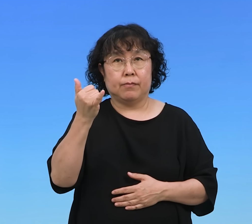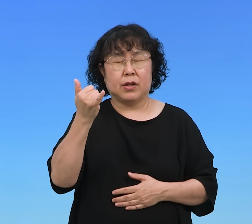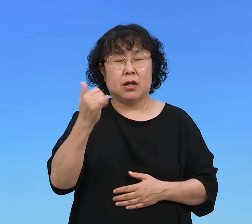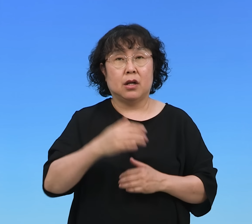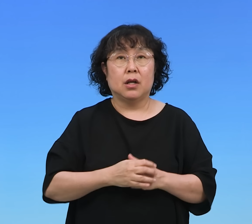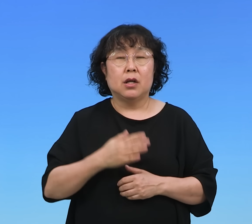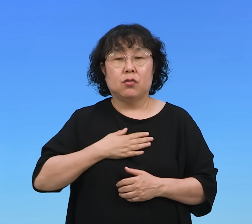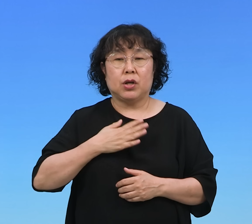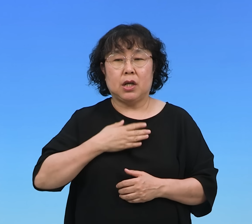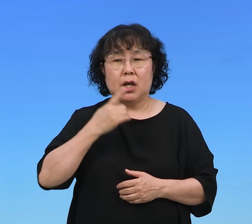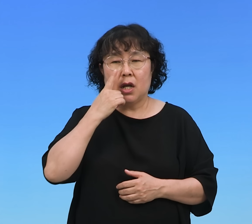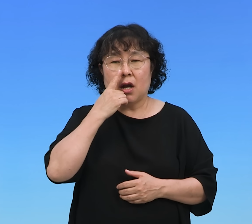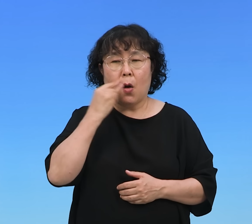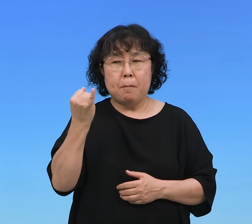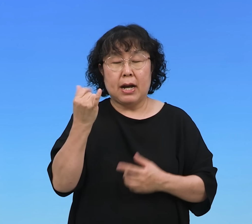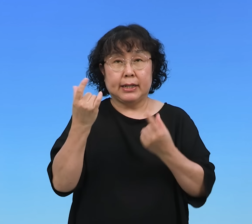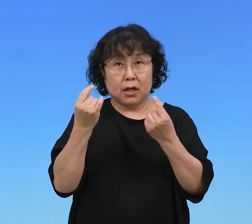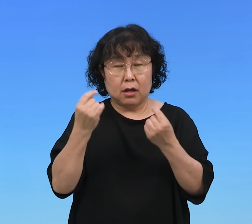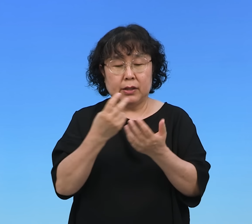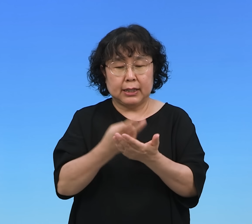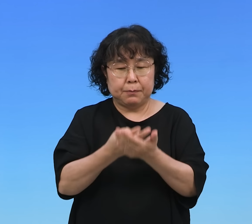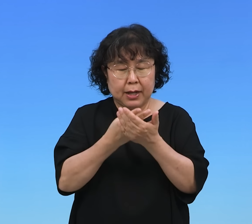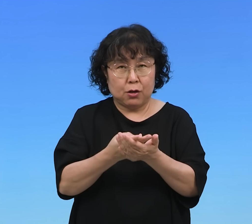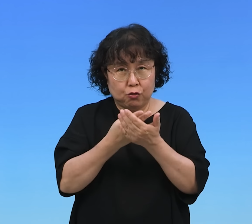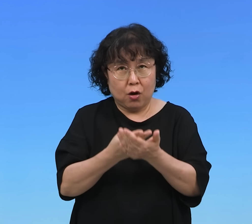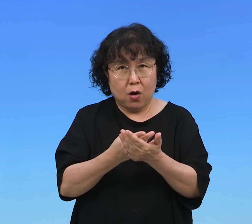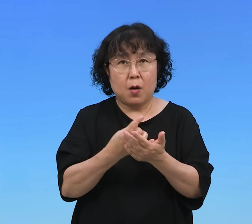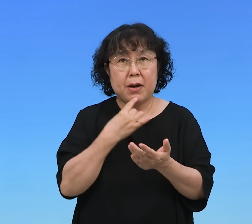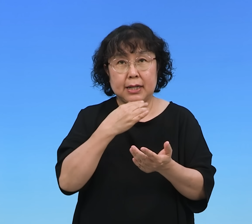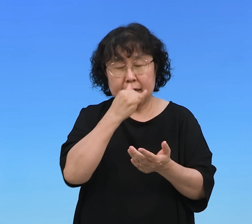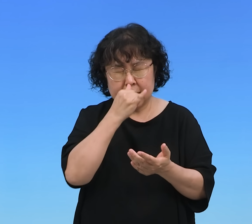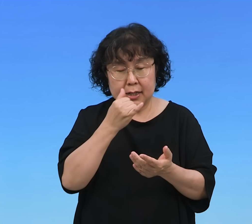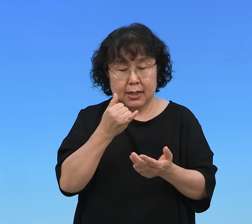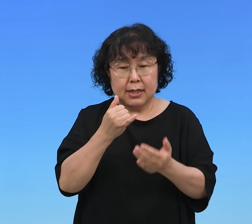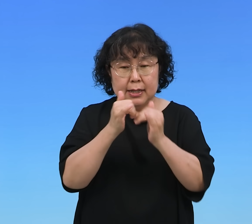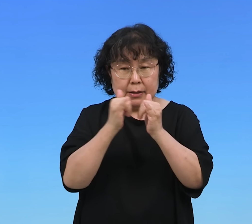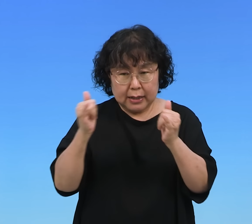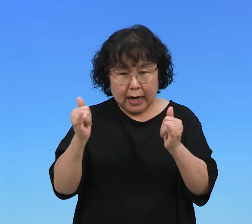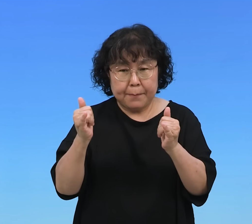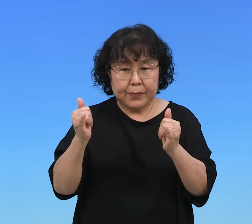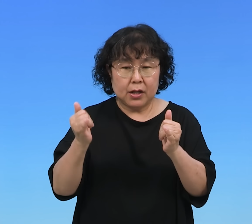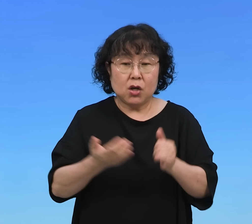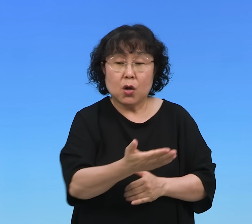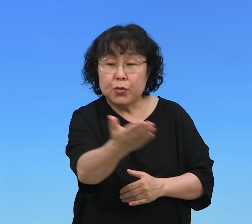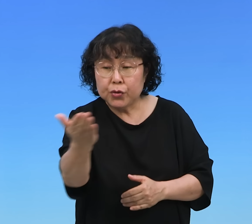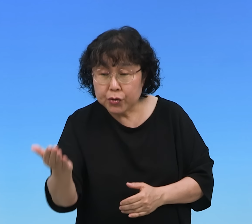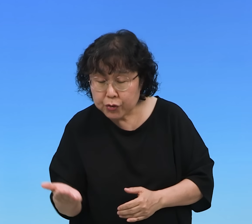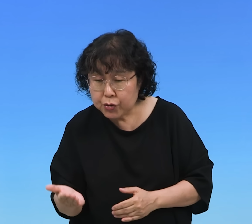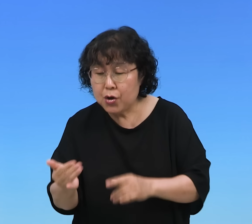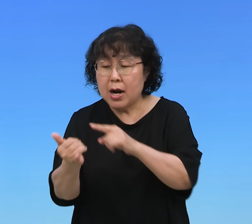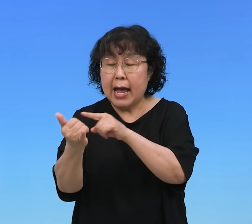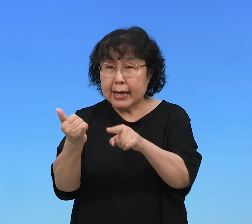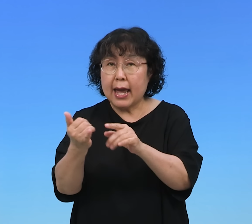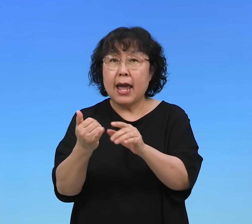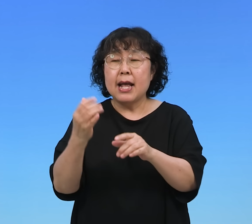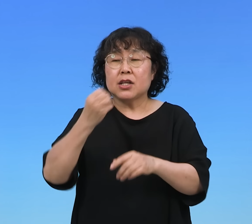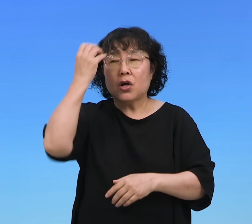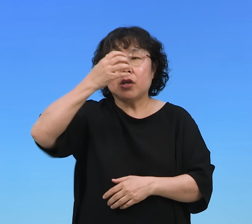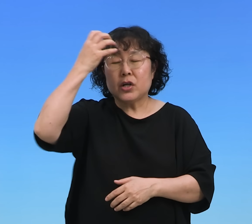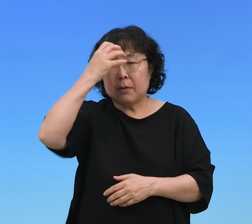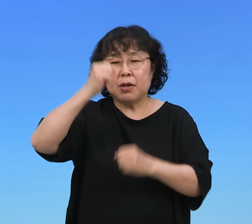계셔야 되는 수많은 어른들에게 성령님의 초자연적인 역사가 일어나기를 원합니다. 네가 야베스야.